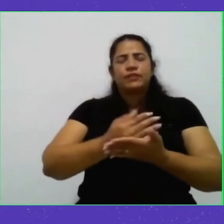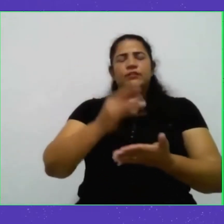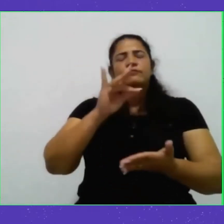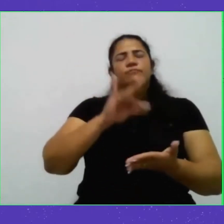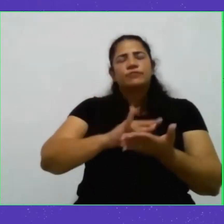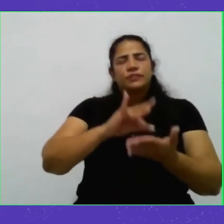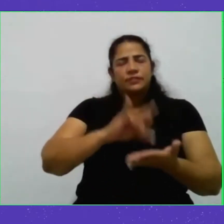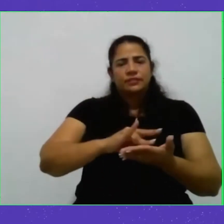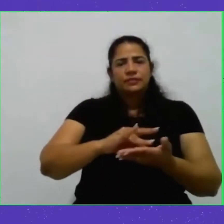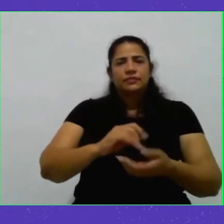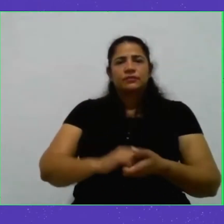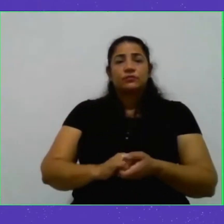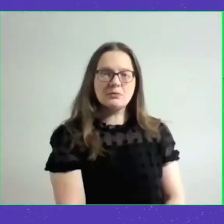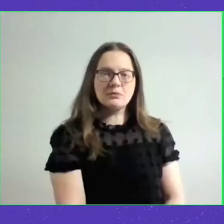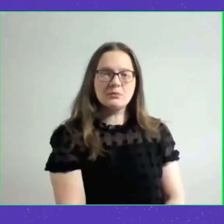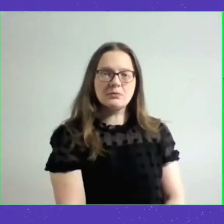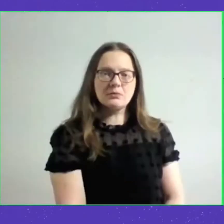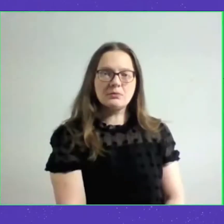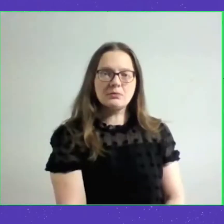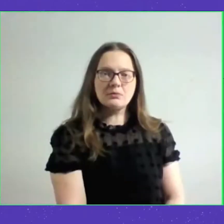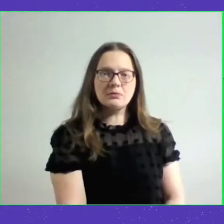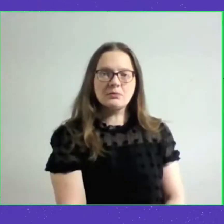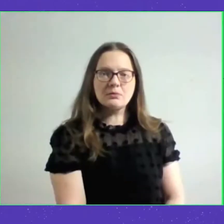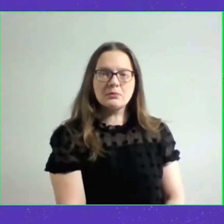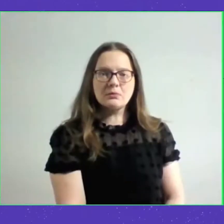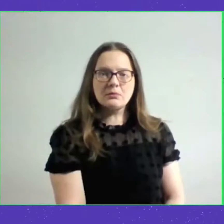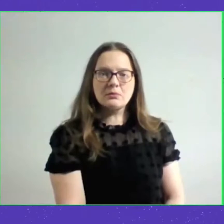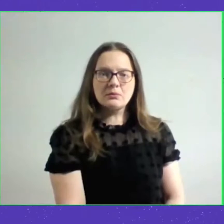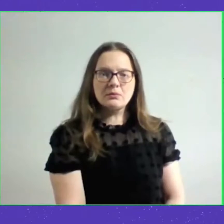hipocrisia, da falsidade,